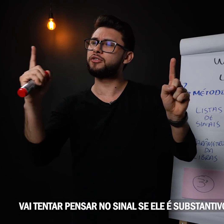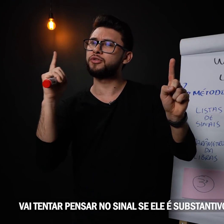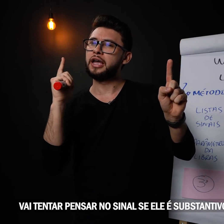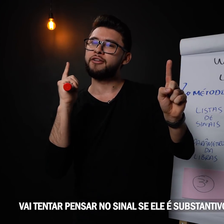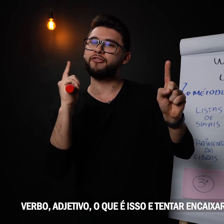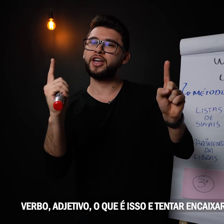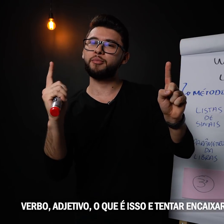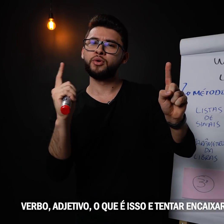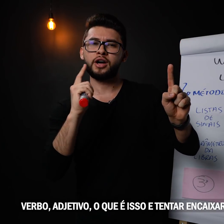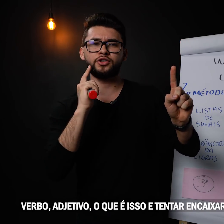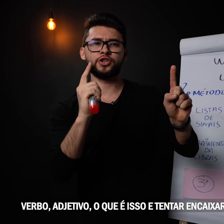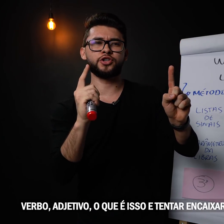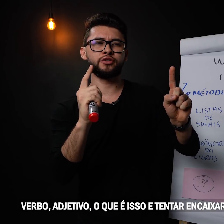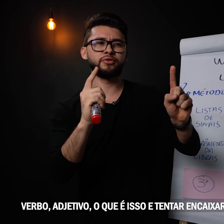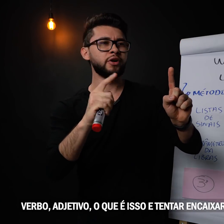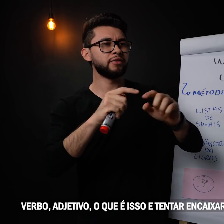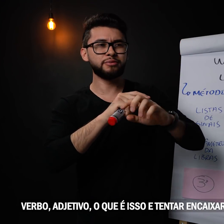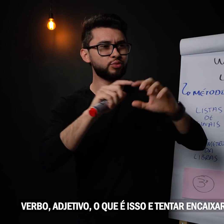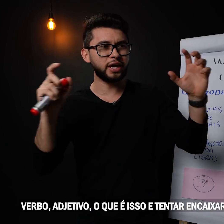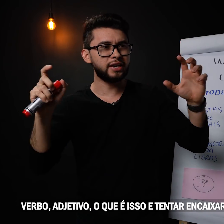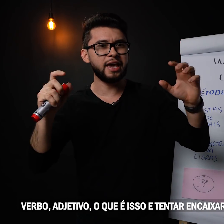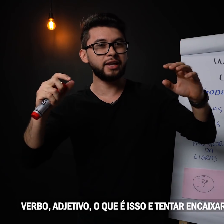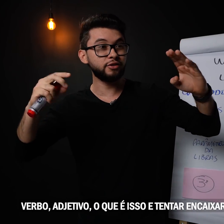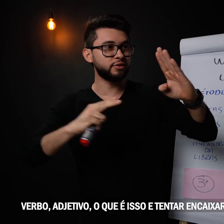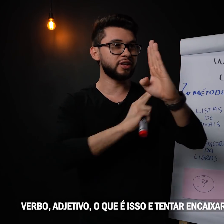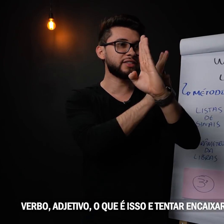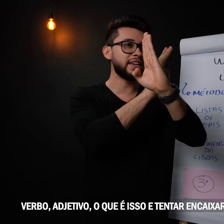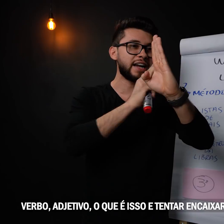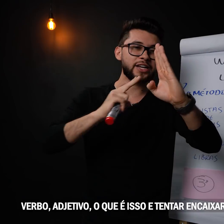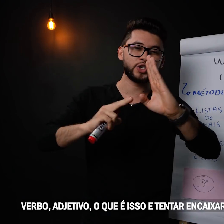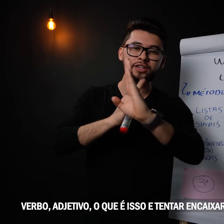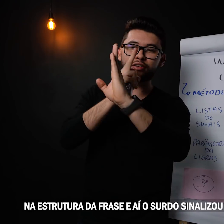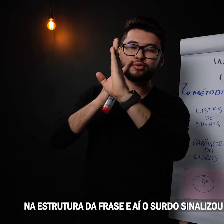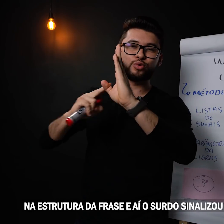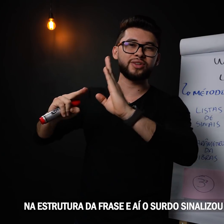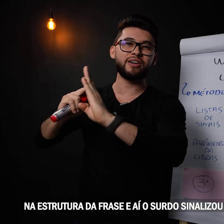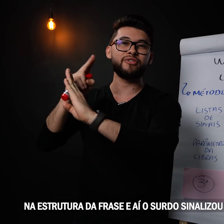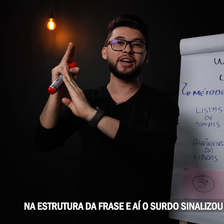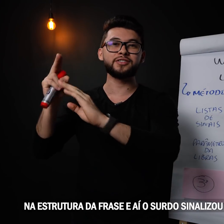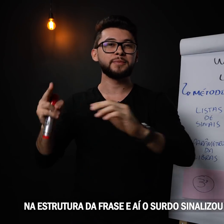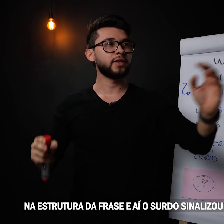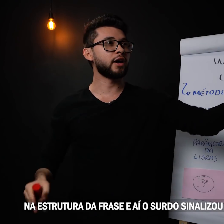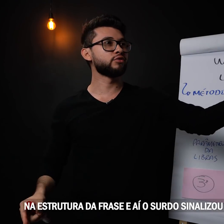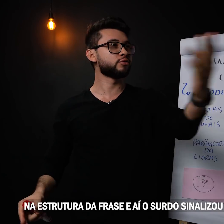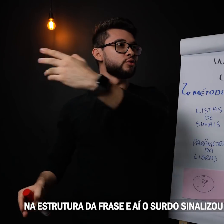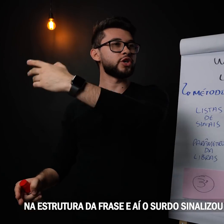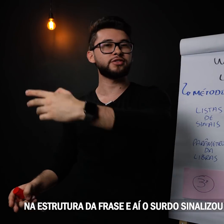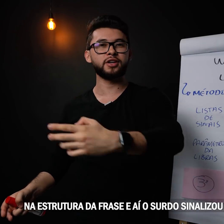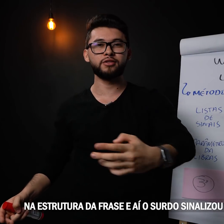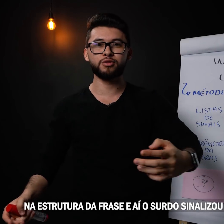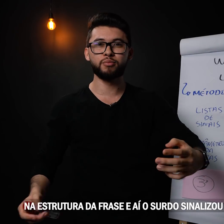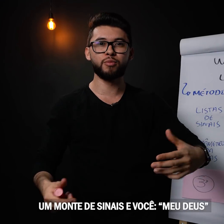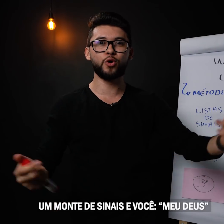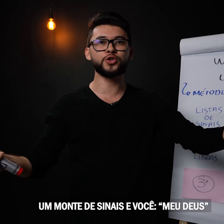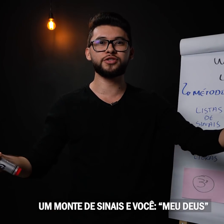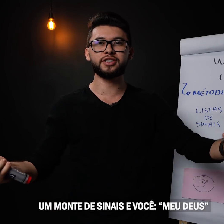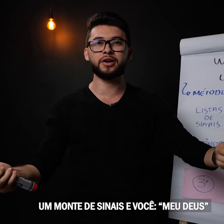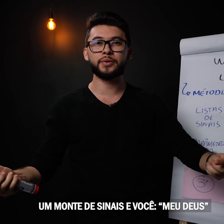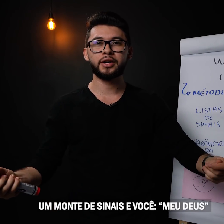substantivo, verbo, adjetivo, o que é isso e tentar encaixar na estrutura da frase. Aí o surdo já sinalizou um monte de sinal